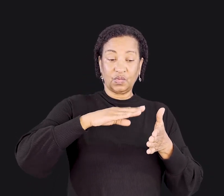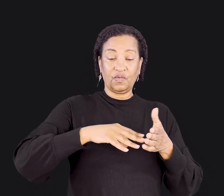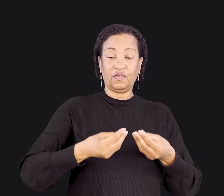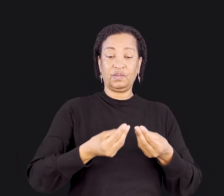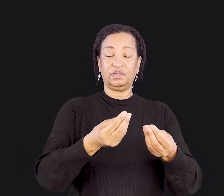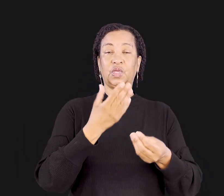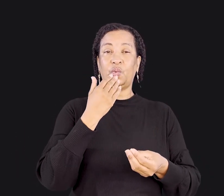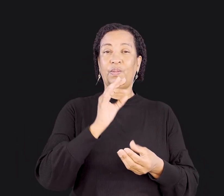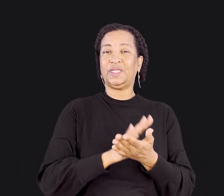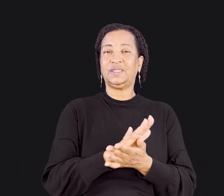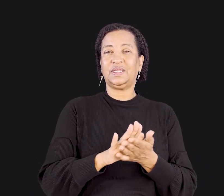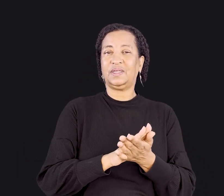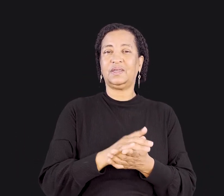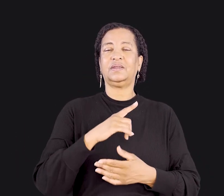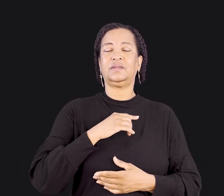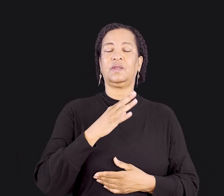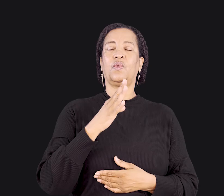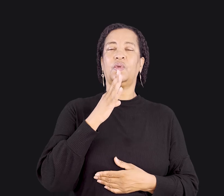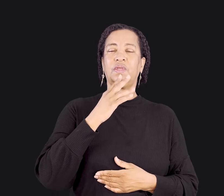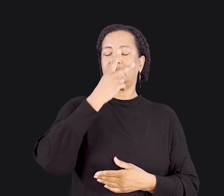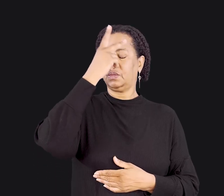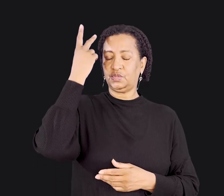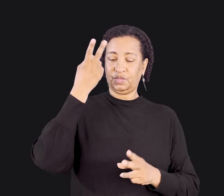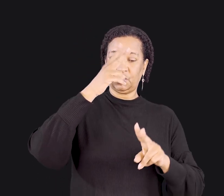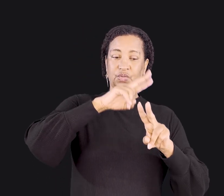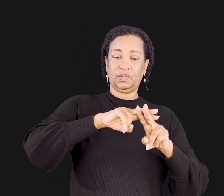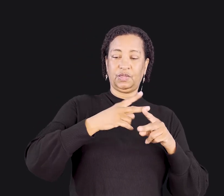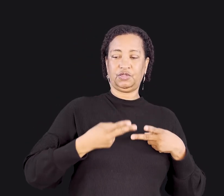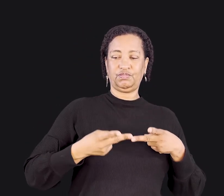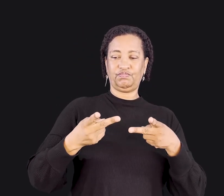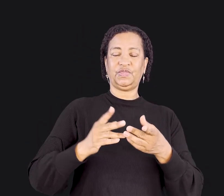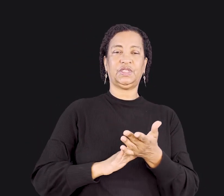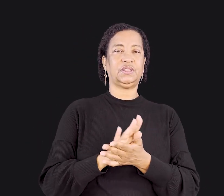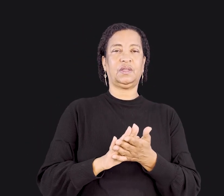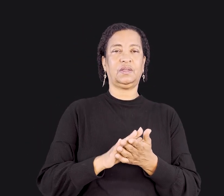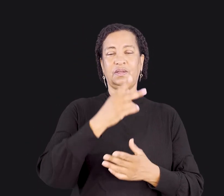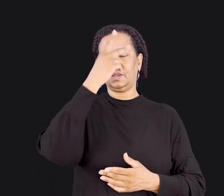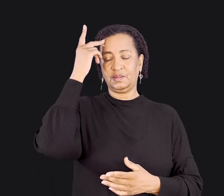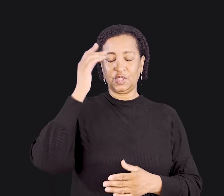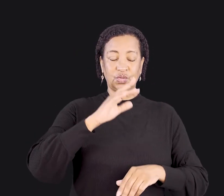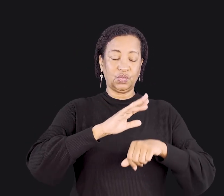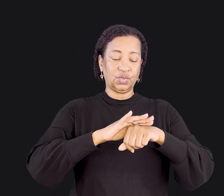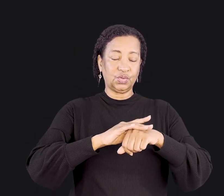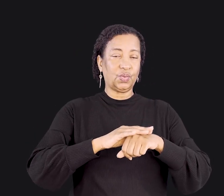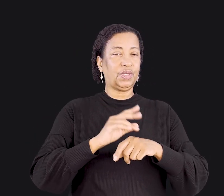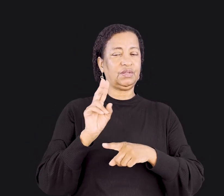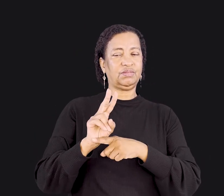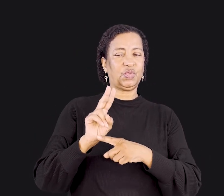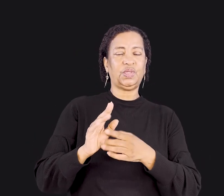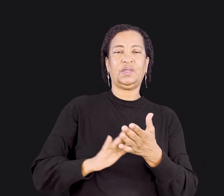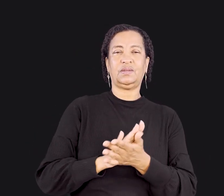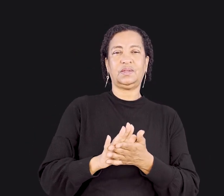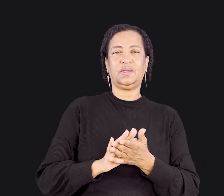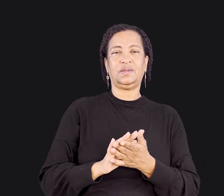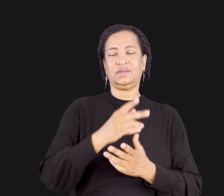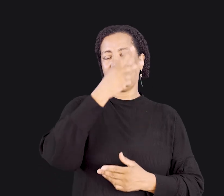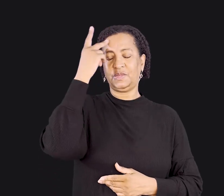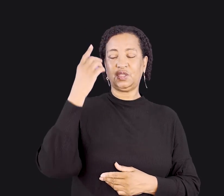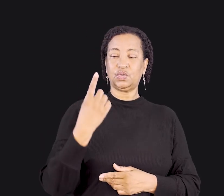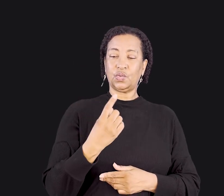comida. Ter tido conhecimento de pessoas presas e não ter ido visitar. Doentes e não ter cuidado. Pessoas sós e não ter